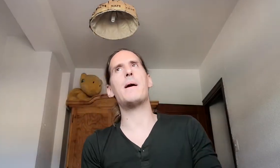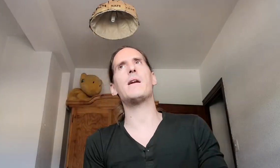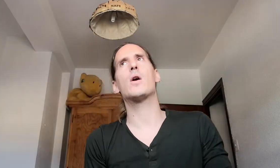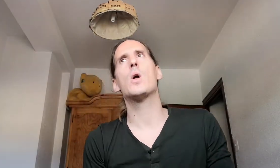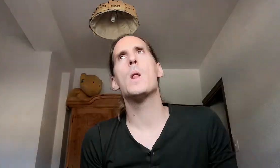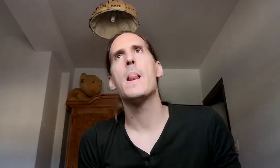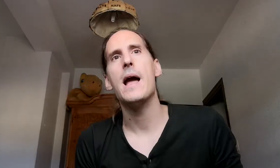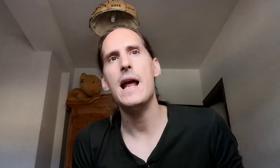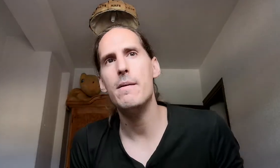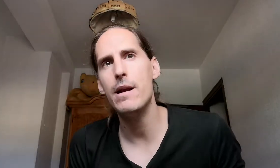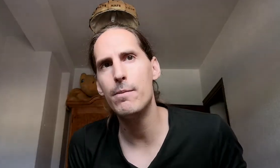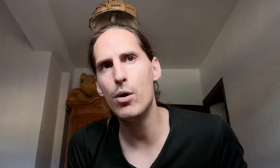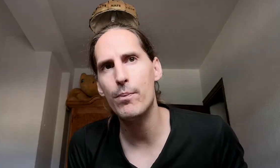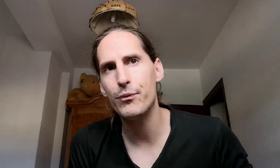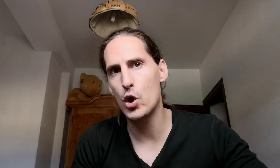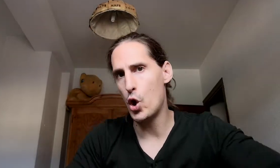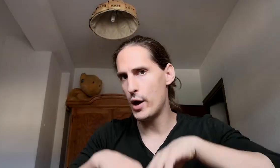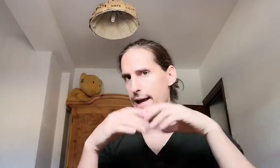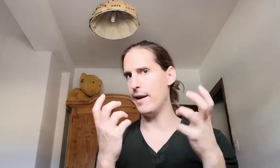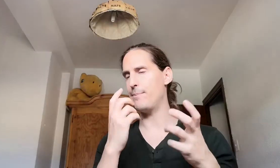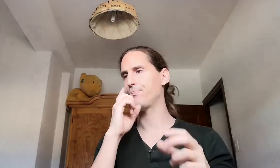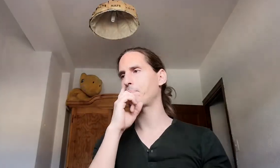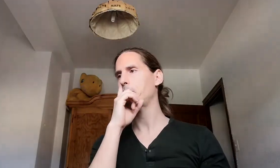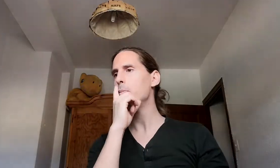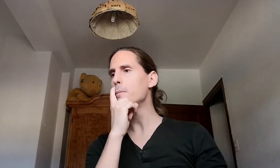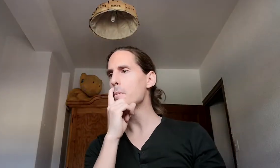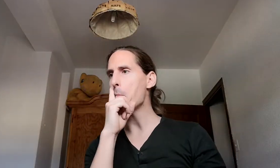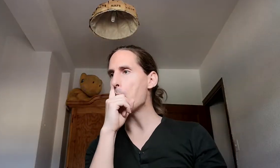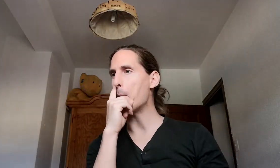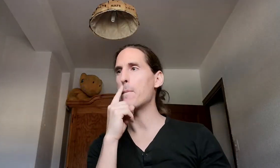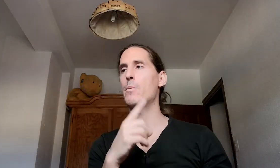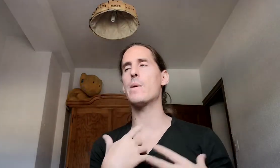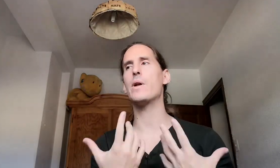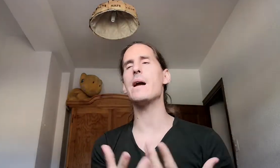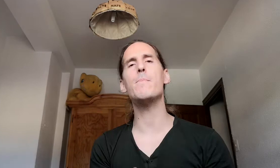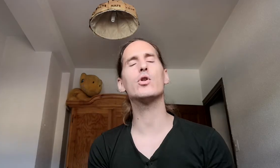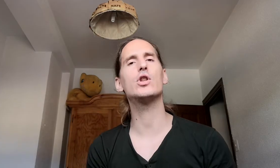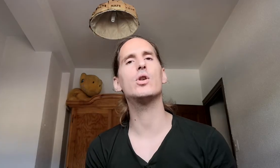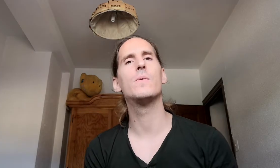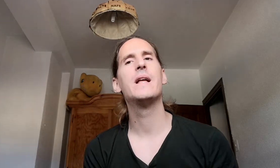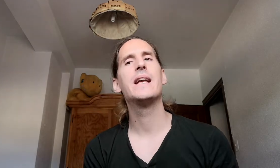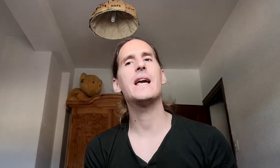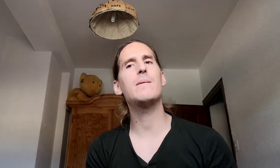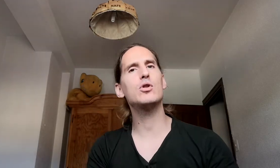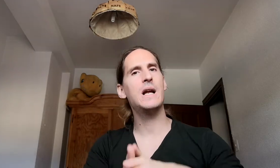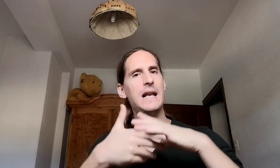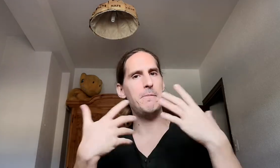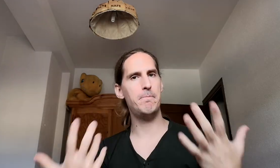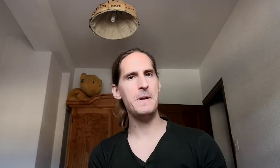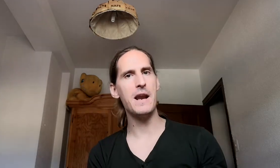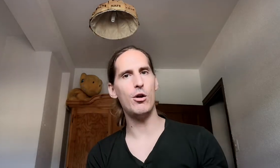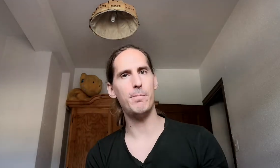ver el verbo. Coger. Porque, por ejemplo, nosotros queremos limpiar los